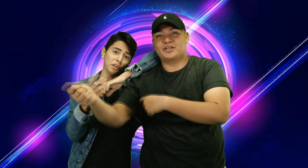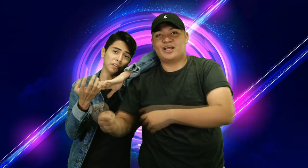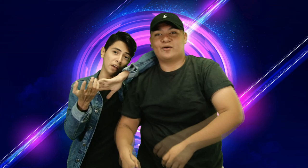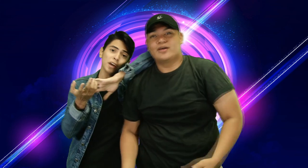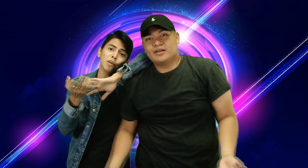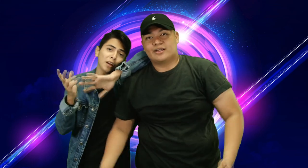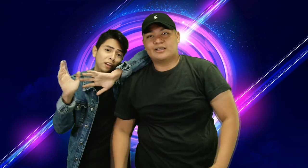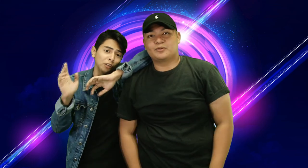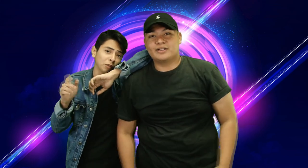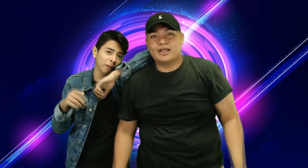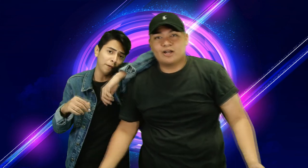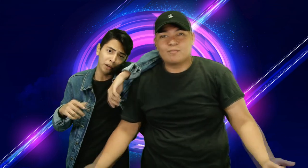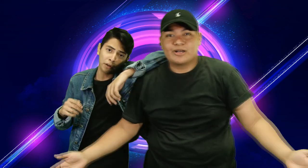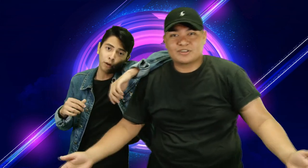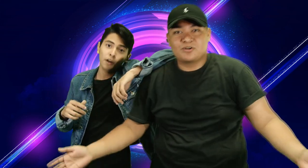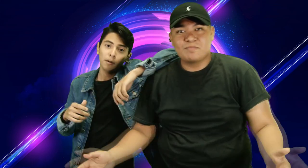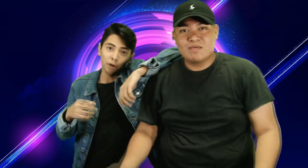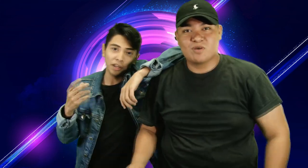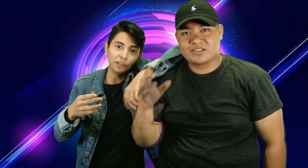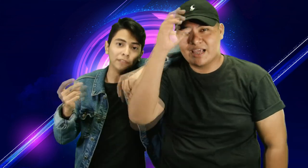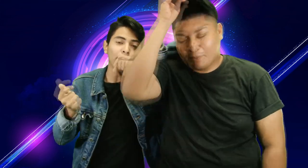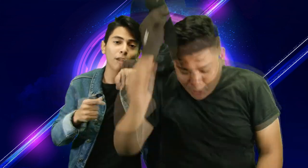dinero las mujeres son lo mismo